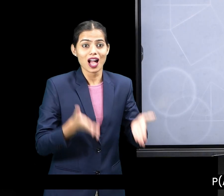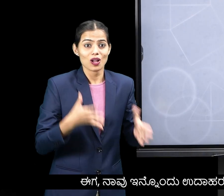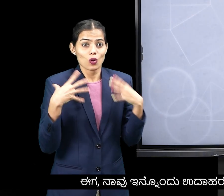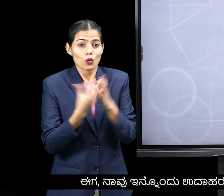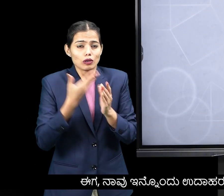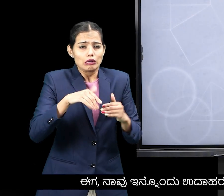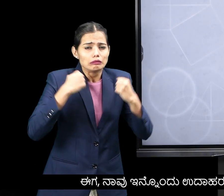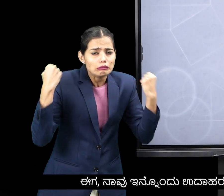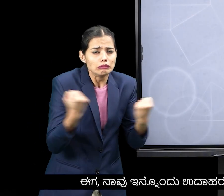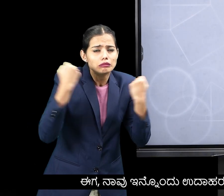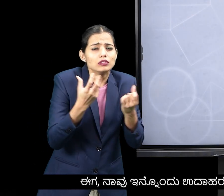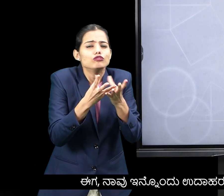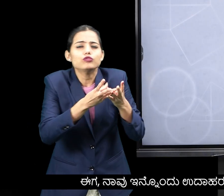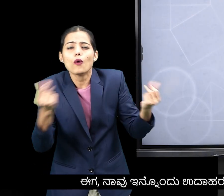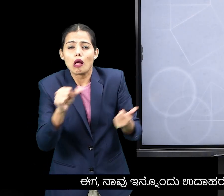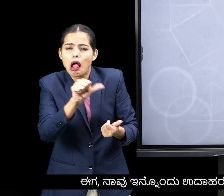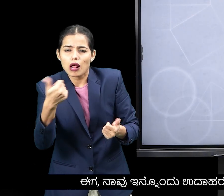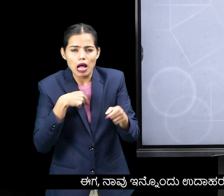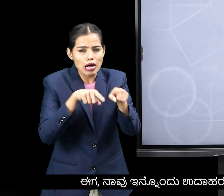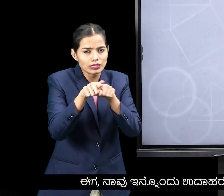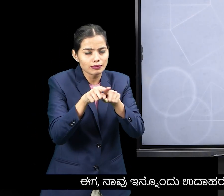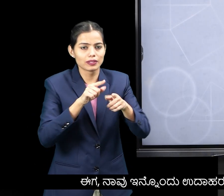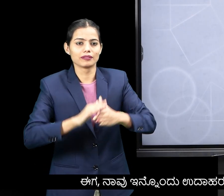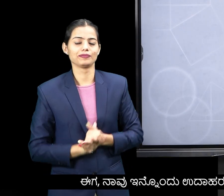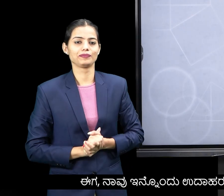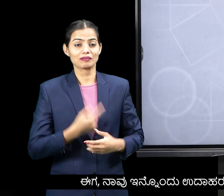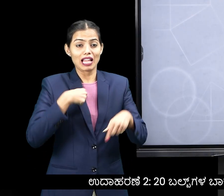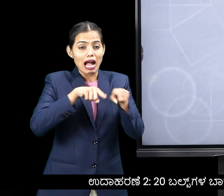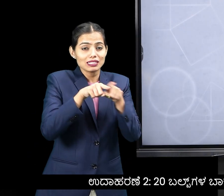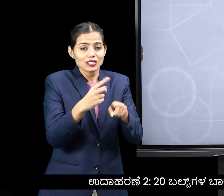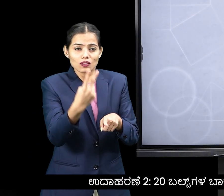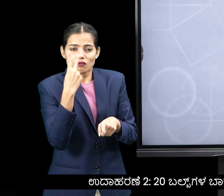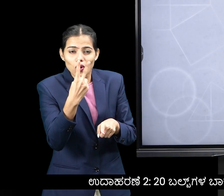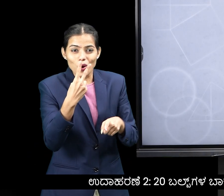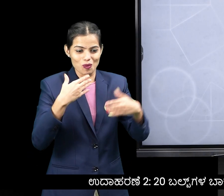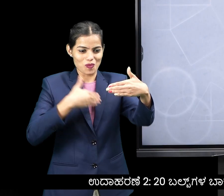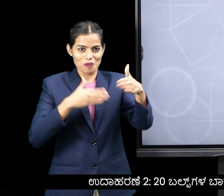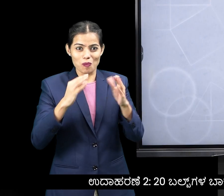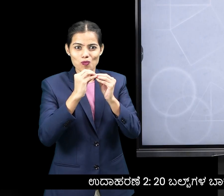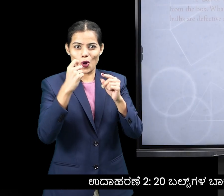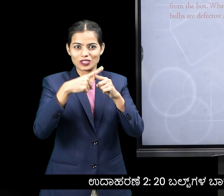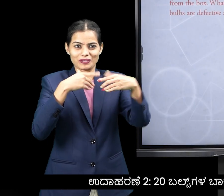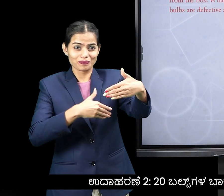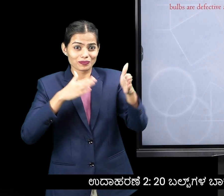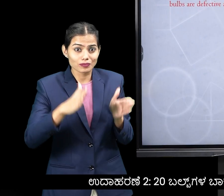ಈಗ ನಾವು ಇನ್ನೊಂದು ಉದಾಹರಣೆಯನ್ನ ಪರಿಹರಿಸಲು ಪ್ರಯತ್ನಿಸ್ತೇವೆ. ಉದಾಹರಣೆ 2, 20 ಬಲ್ಬ್ಗಳ ಬಾಕ್ಸ್ನಲ್ಲಿ